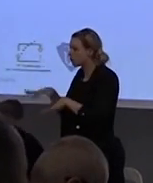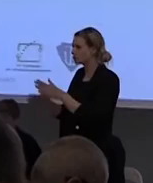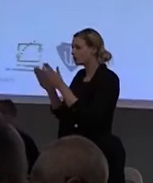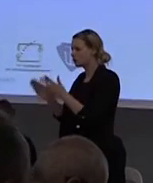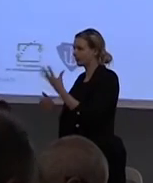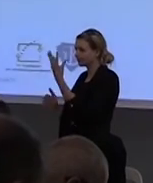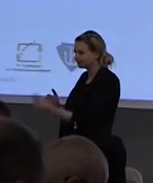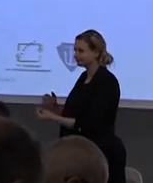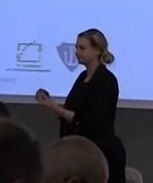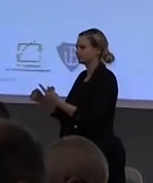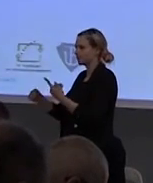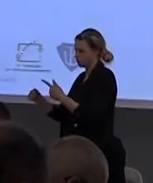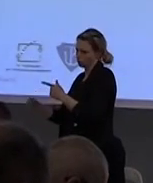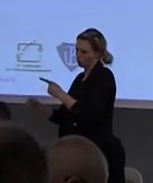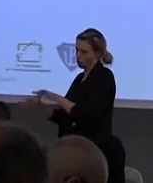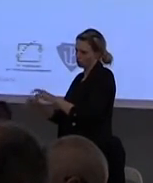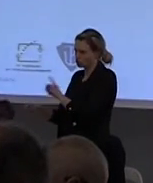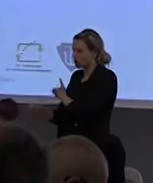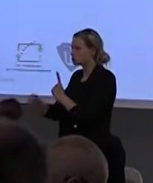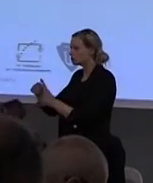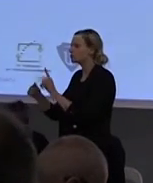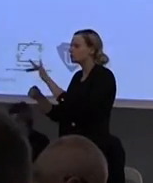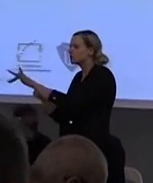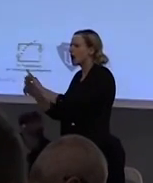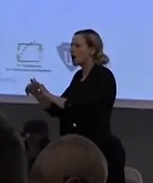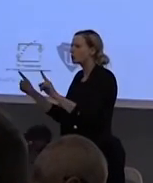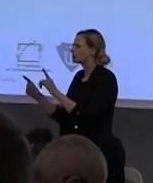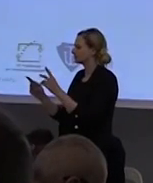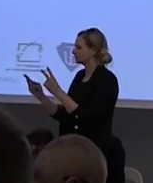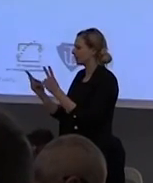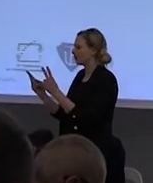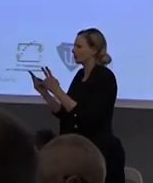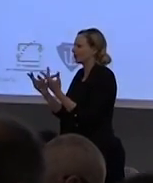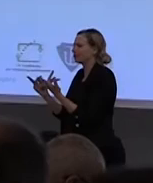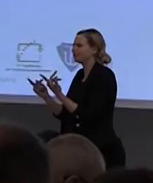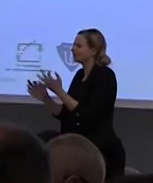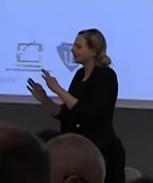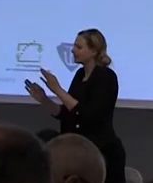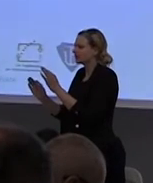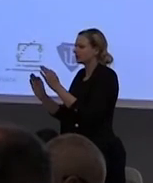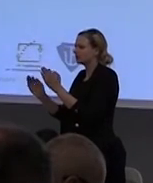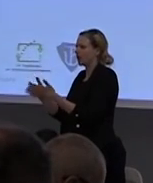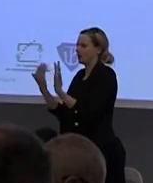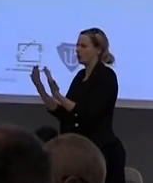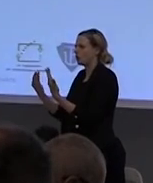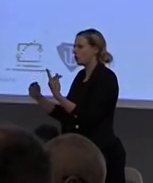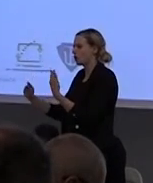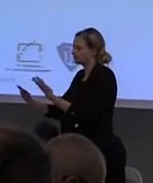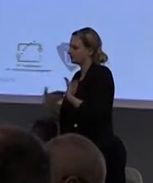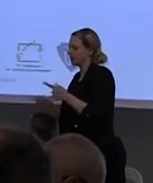teda umožnila učiteli vlastně si podle jednotlivých podpůrných opatření, podle jednotlivých projevů